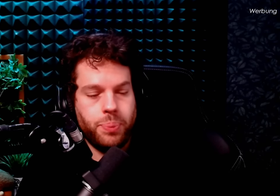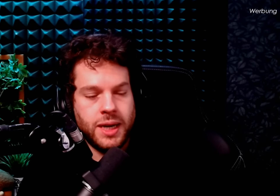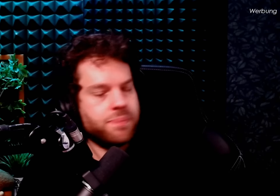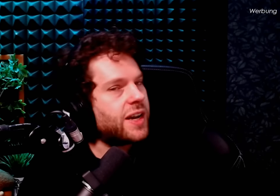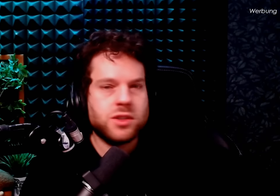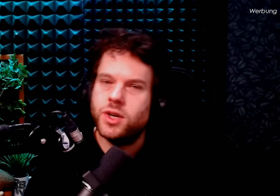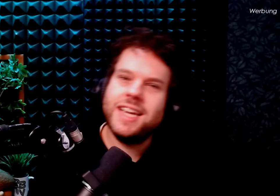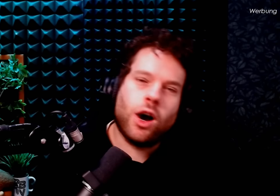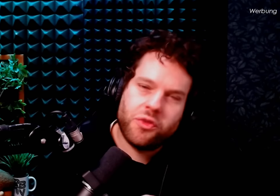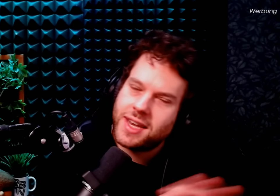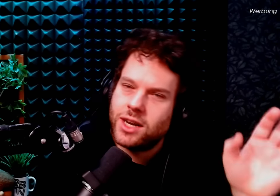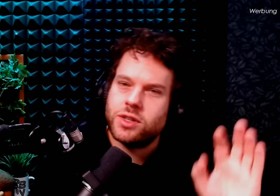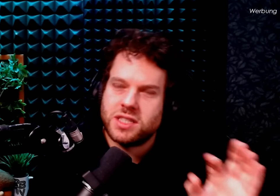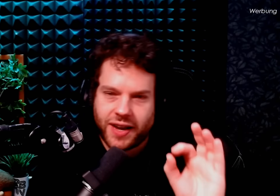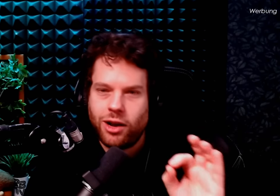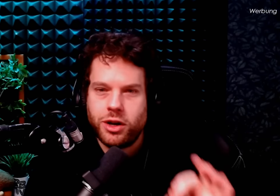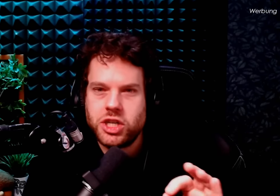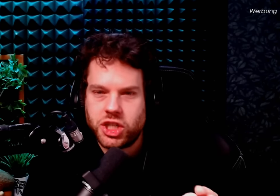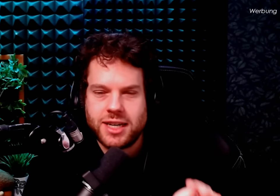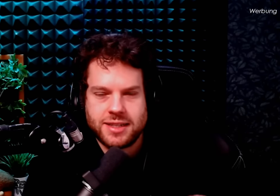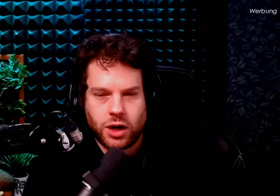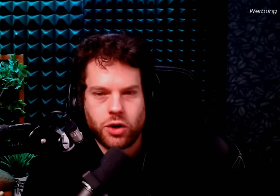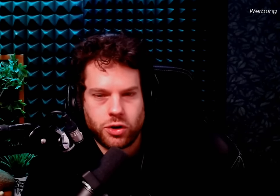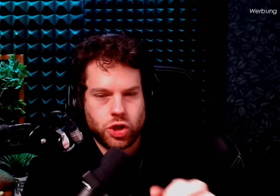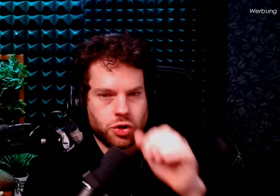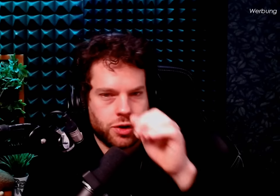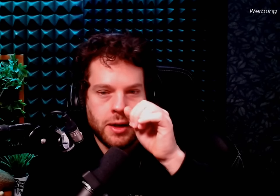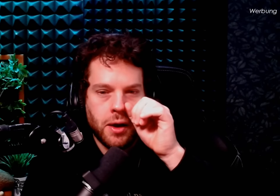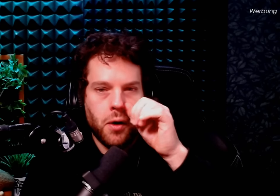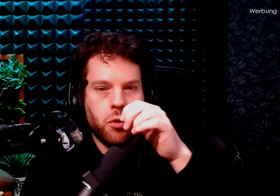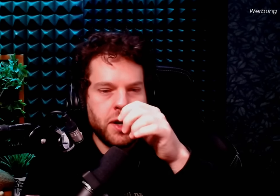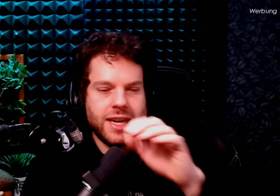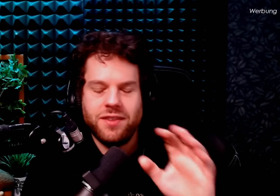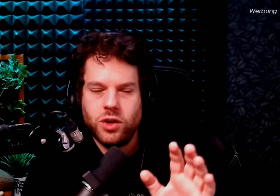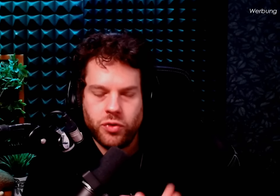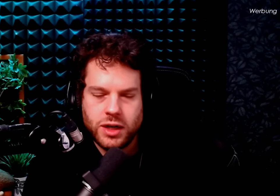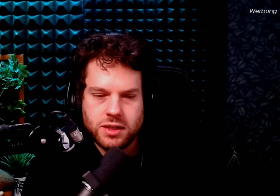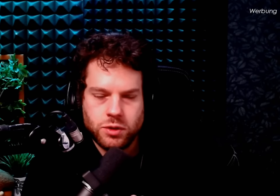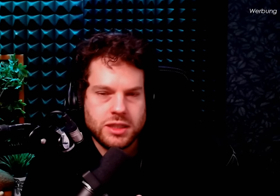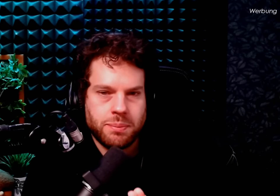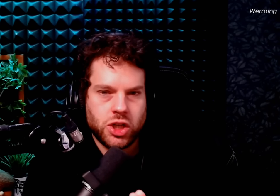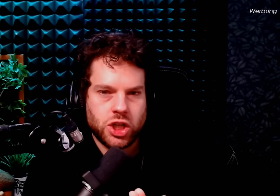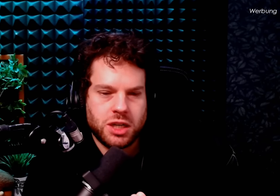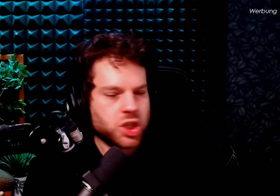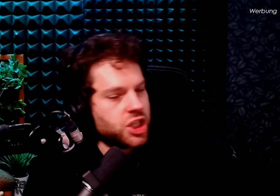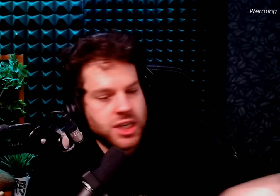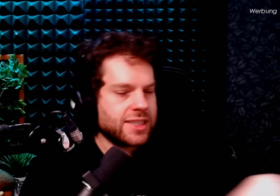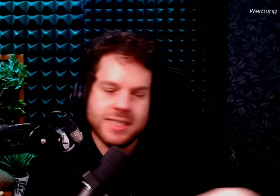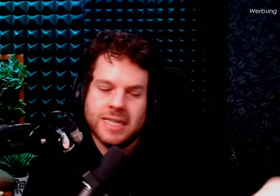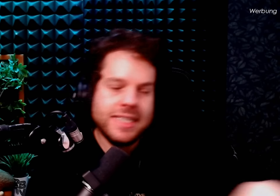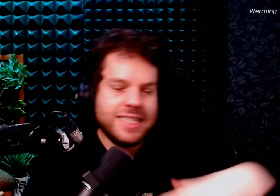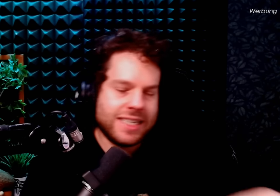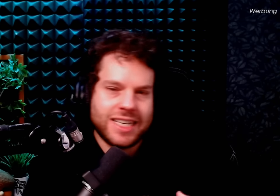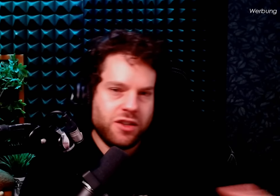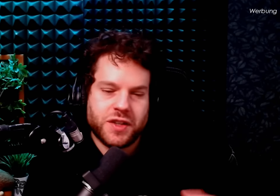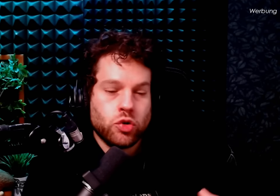Biep! Weißt du, auch wenn da nur zwei Leute stehen, das dauert noch eine Stunde. Wohingegen, wenn du wirklich so diese menschlichen Maschinen hast, die das da einfach